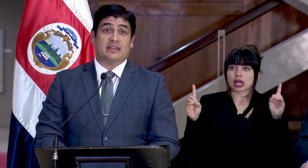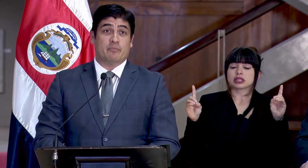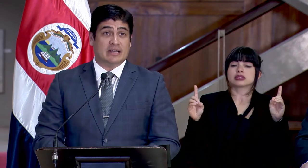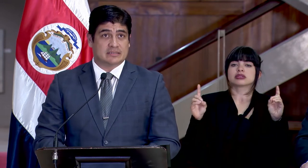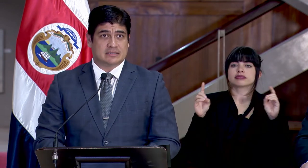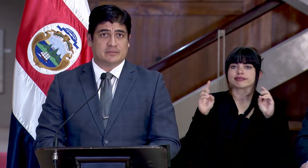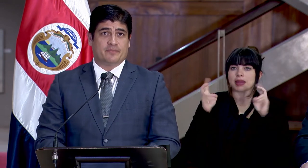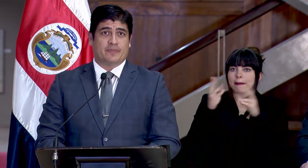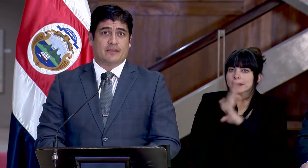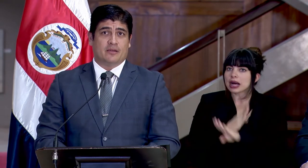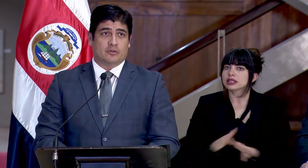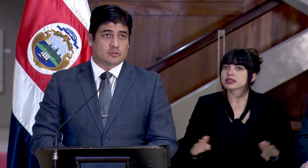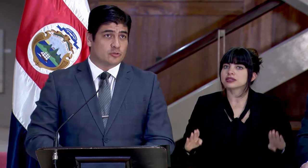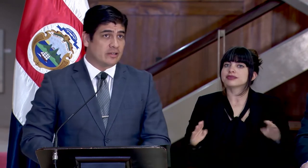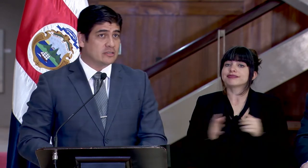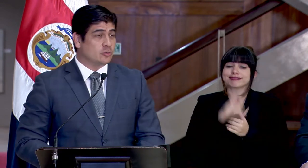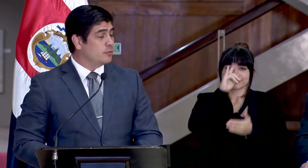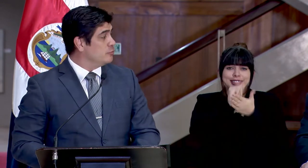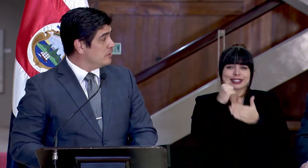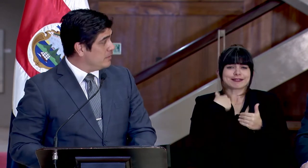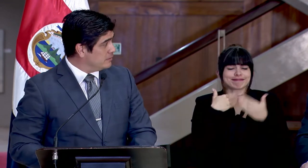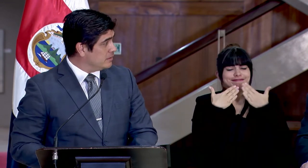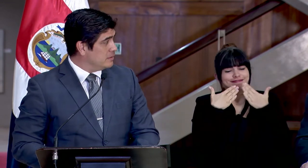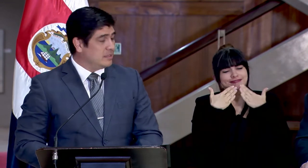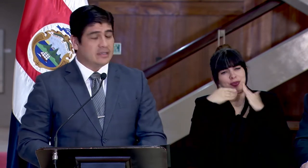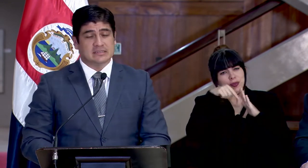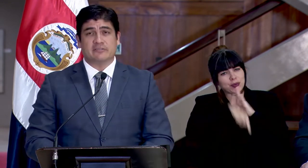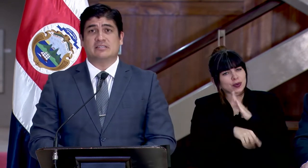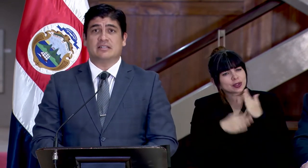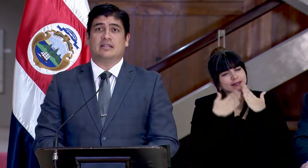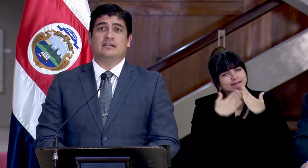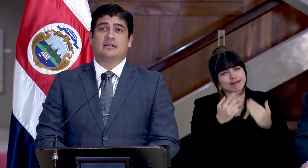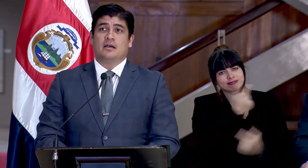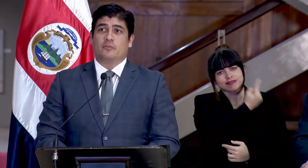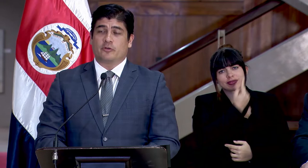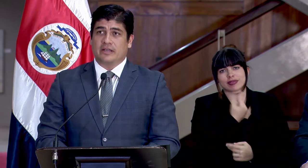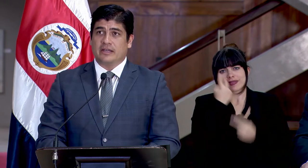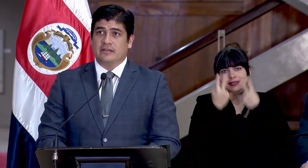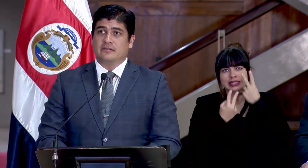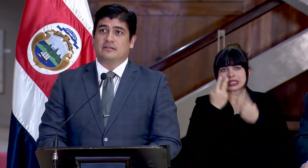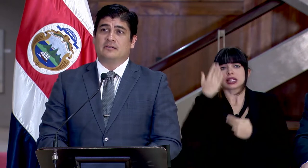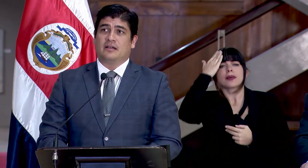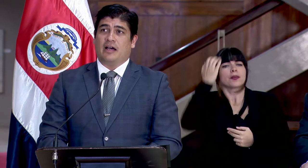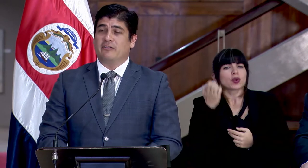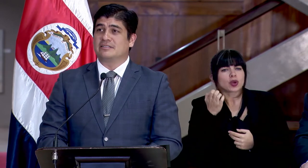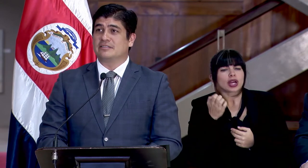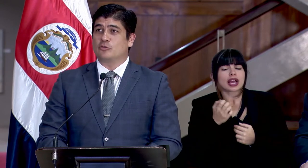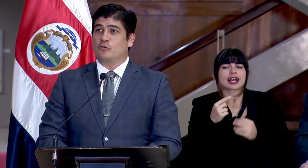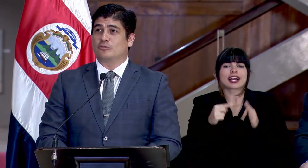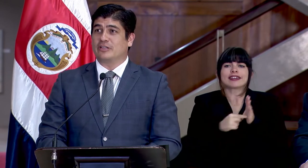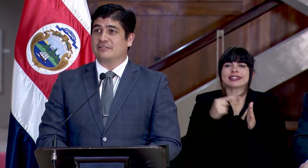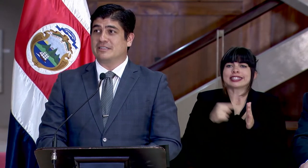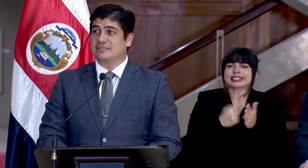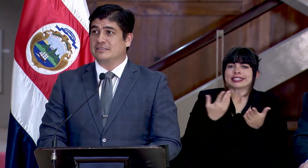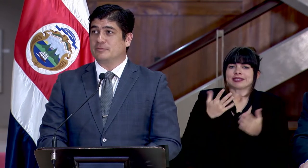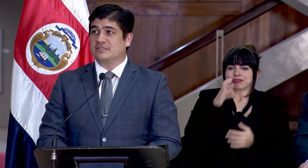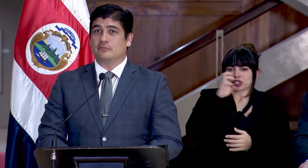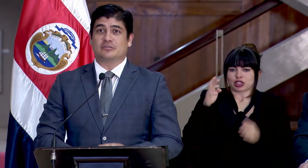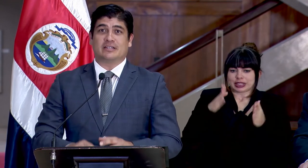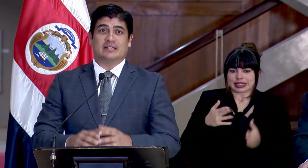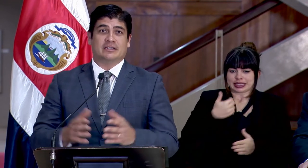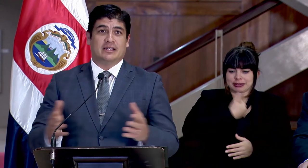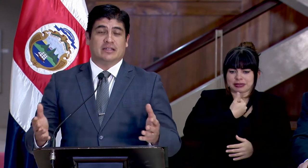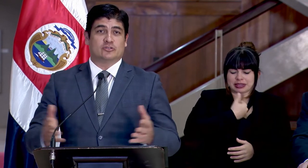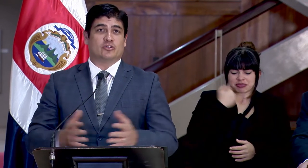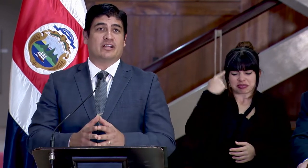en materia de paz. Por eso yo agradezco profundamente esa visita, porque a veces como costarricenses